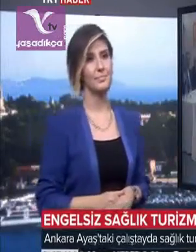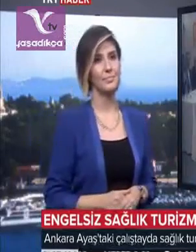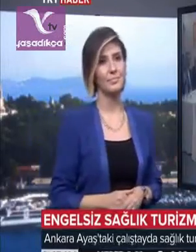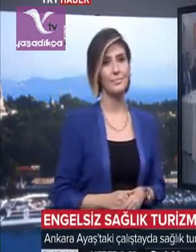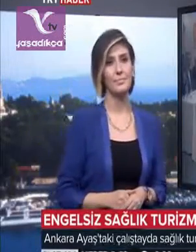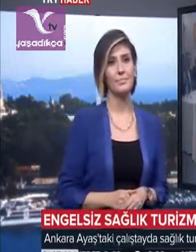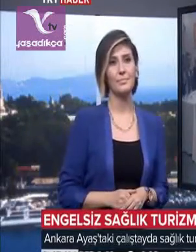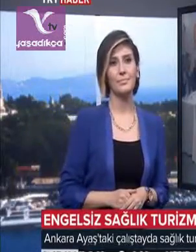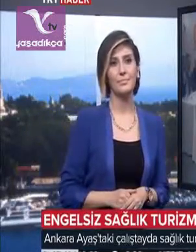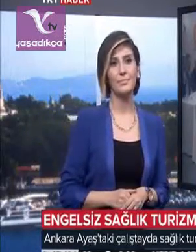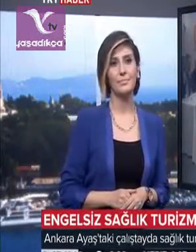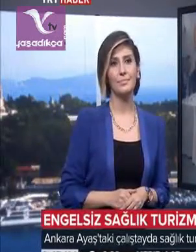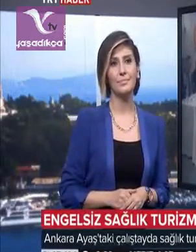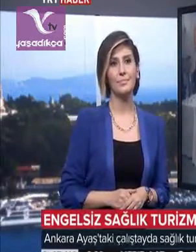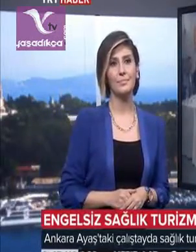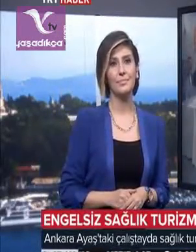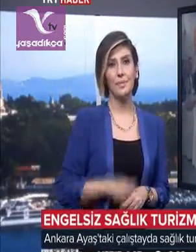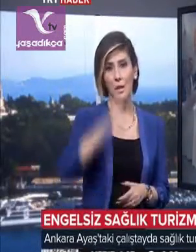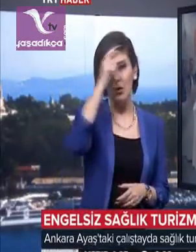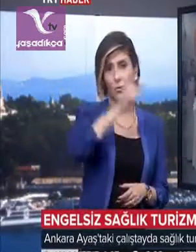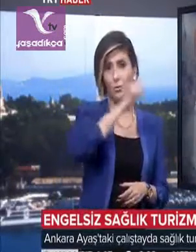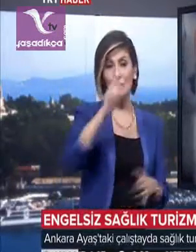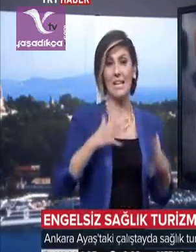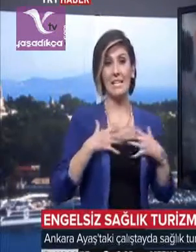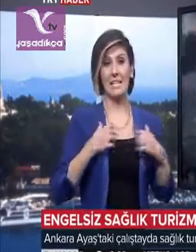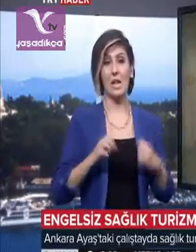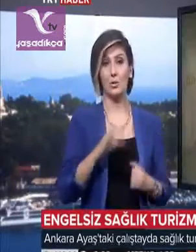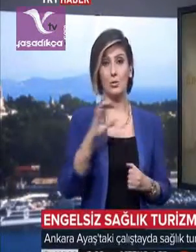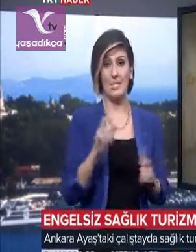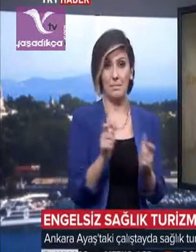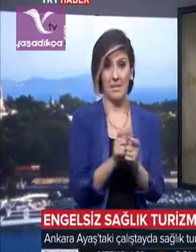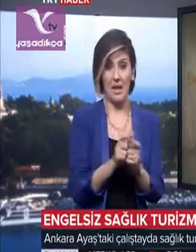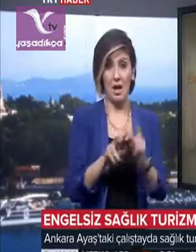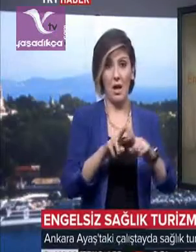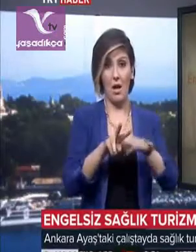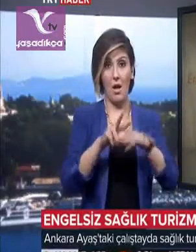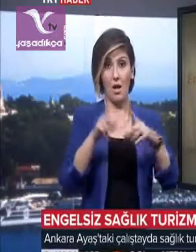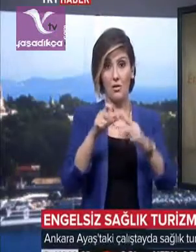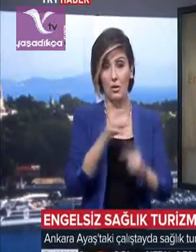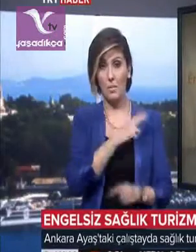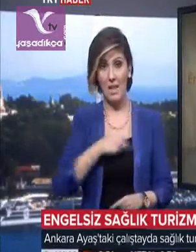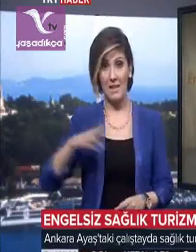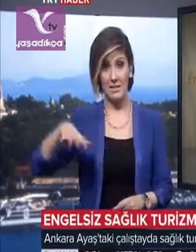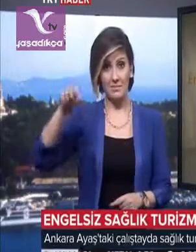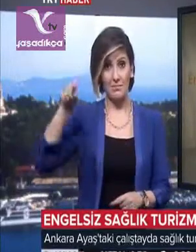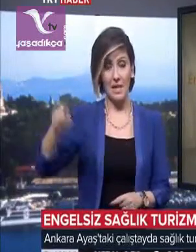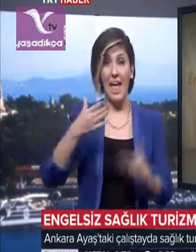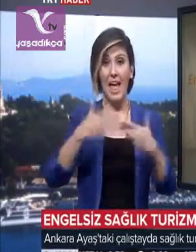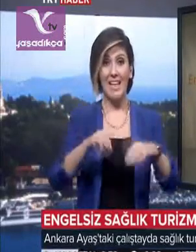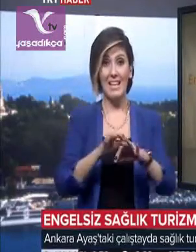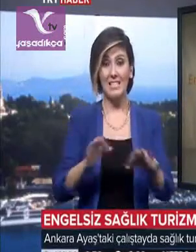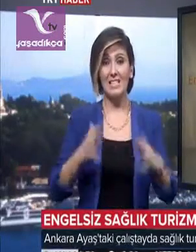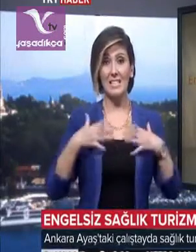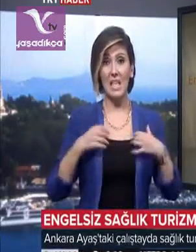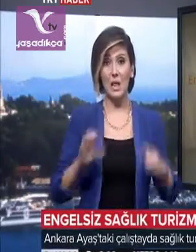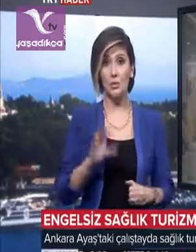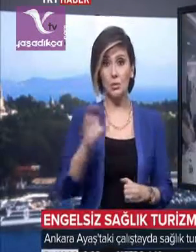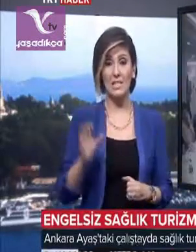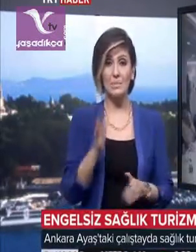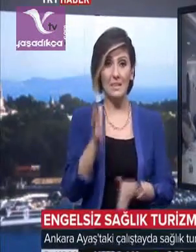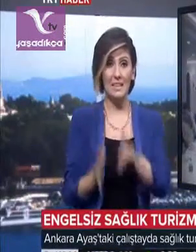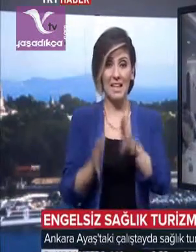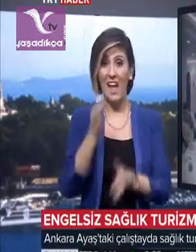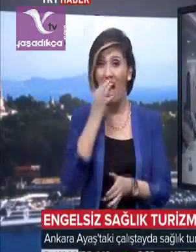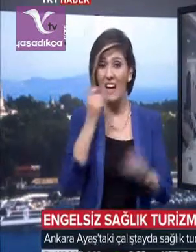Söz sizde. Teşekkür ederim. Türkiye Sağlık Turizmi Derneği ve Ayaş Belediyesi tarafından Engelsiz Sağlık Turizmi Kenti